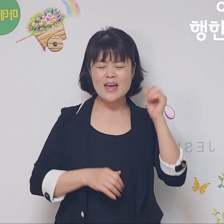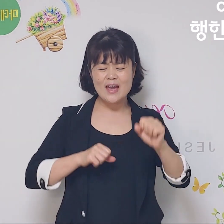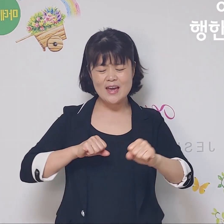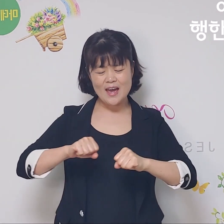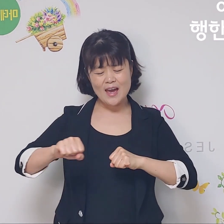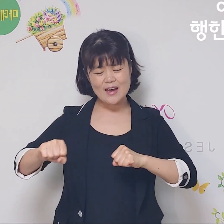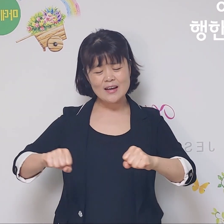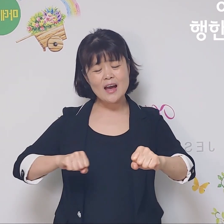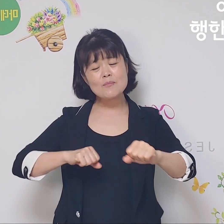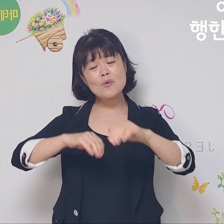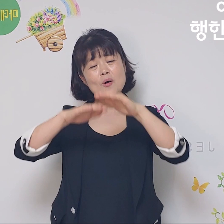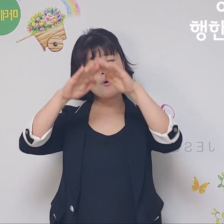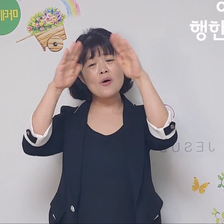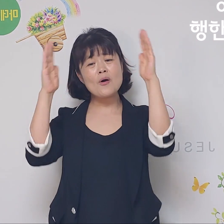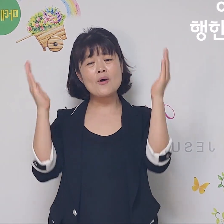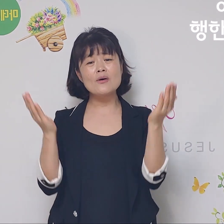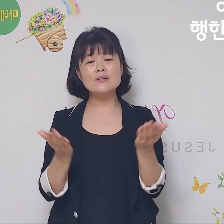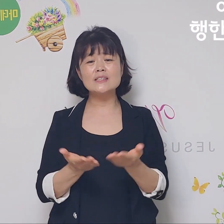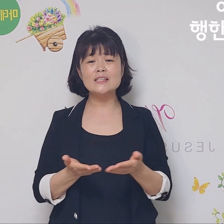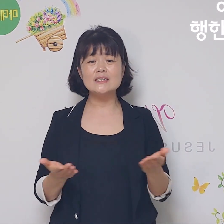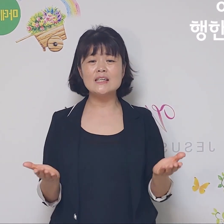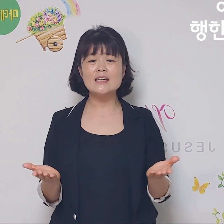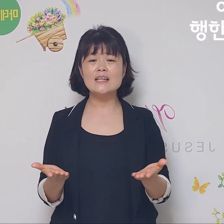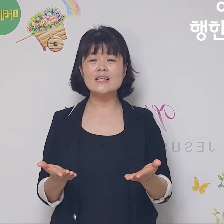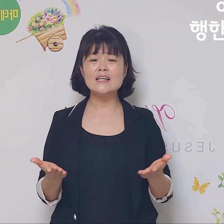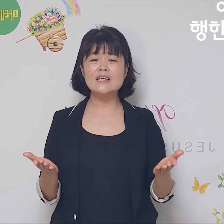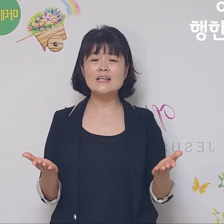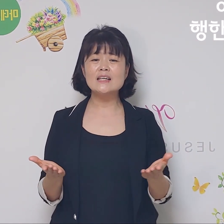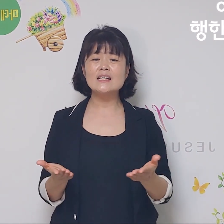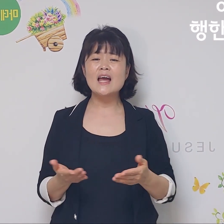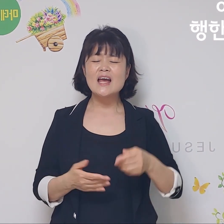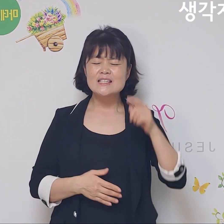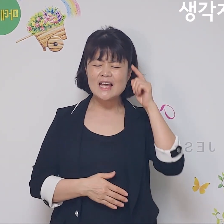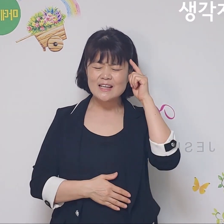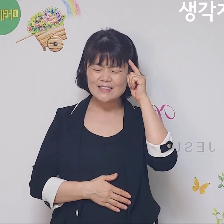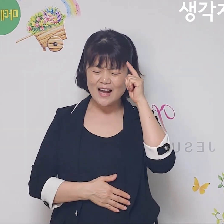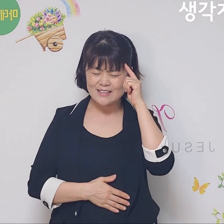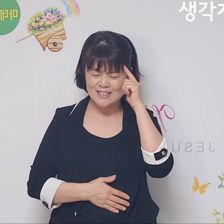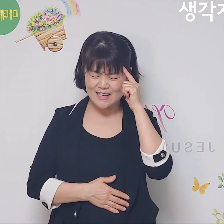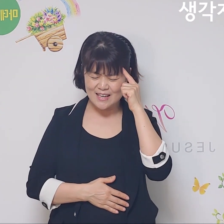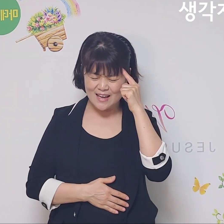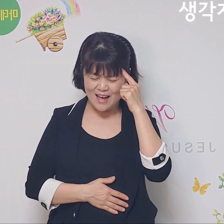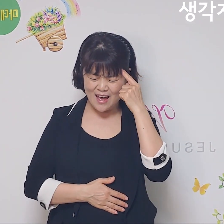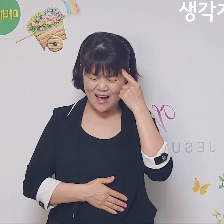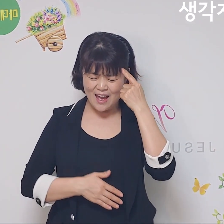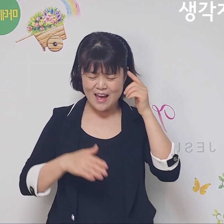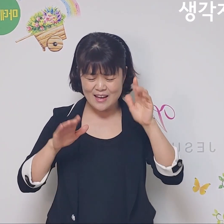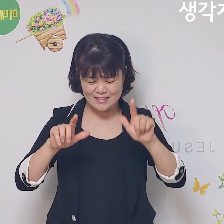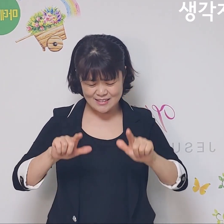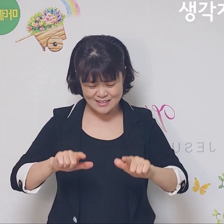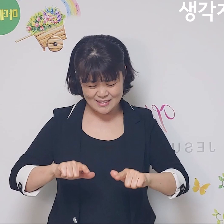이전에 행한 모든 일 생각지 않으리.